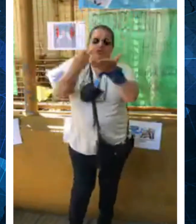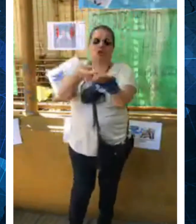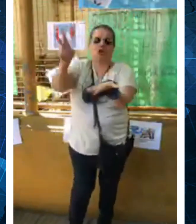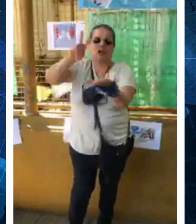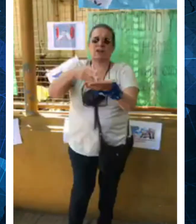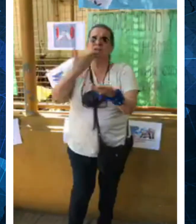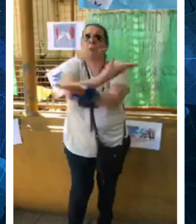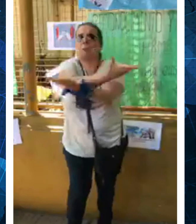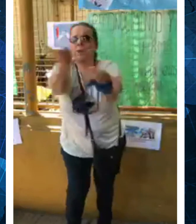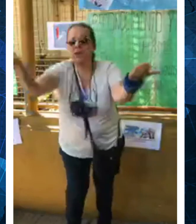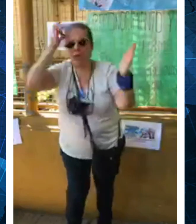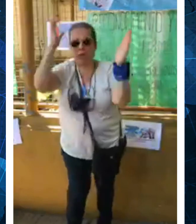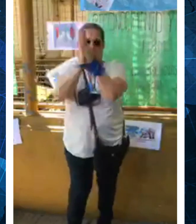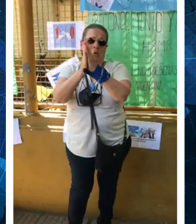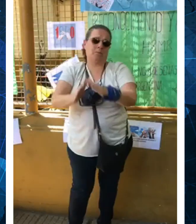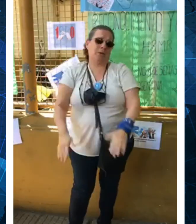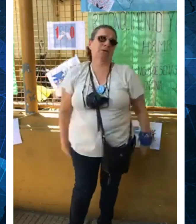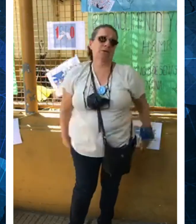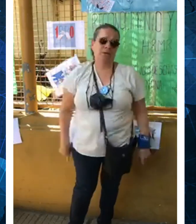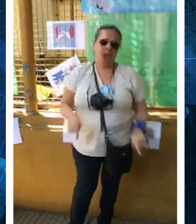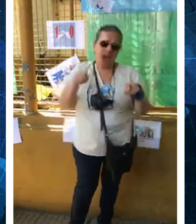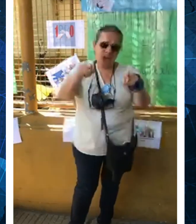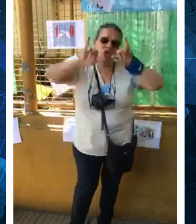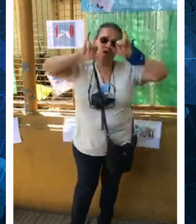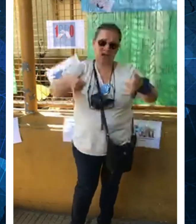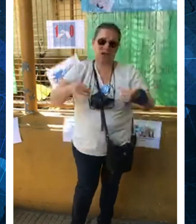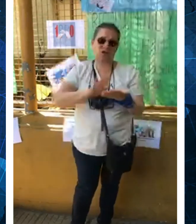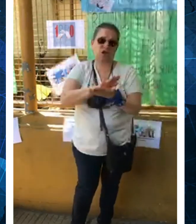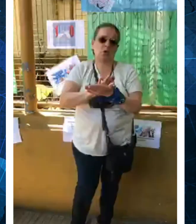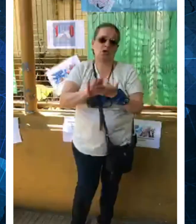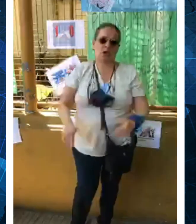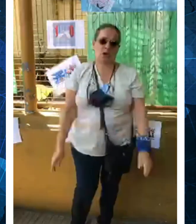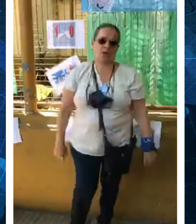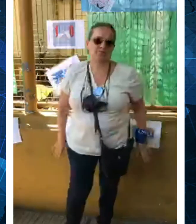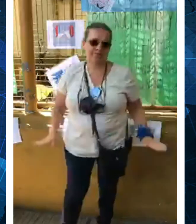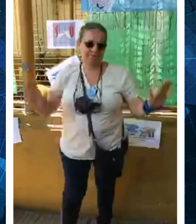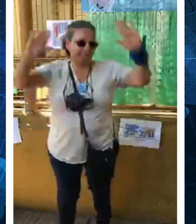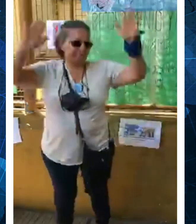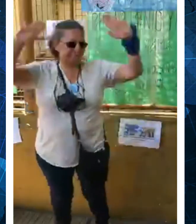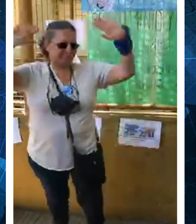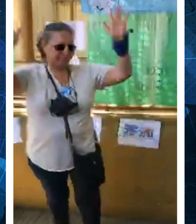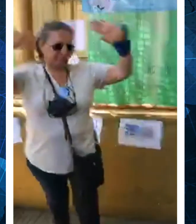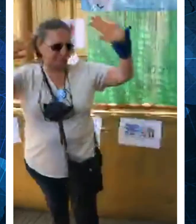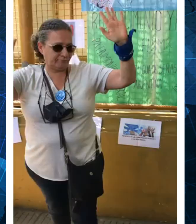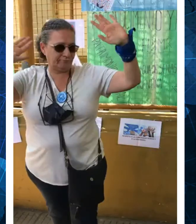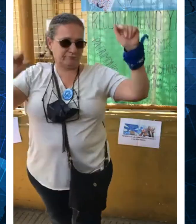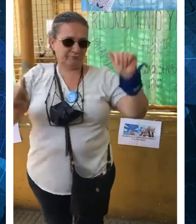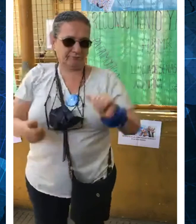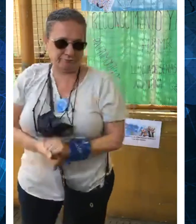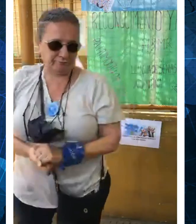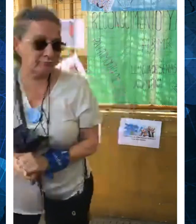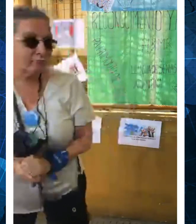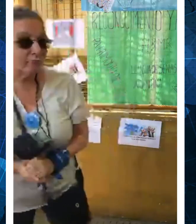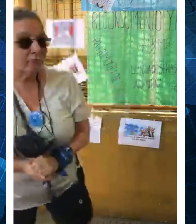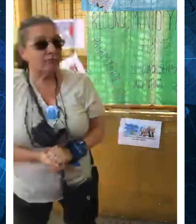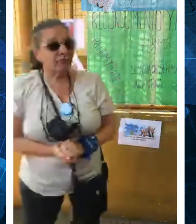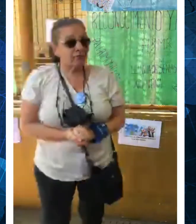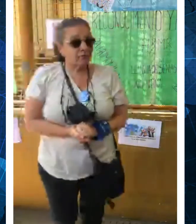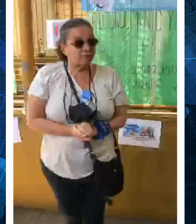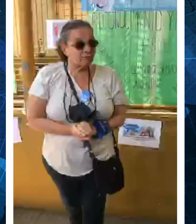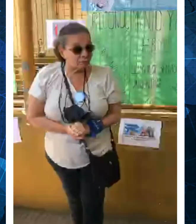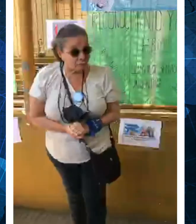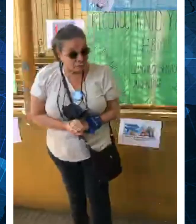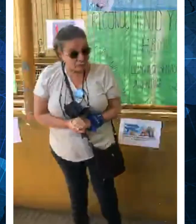expresiones realizadas en ese noticiero. Entonces le pido que por favor sus disculpas las realice de manera televisiva como